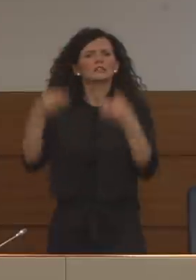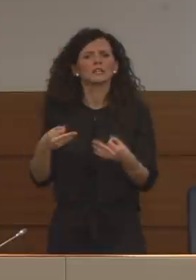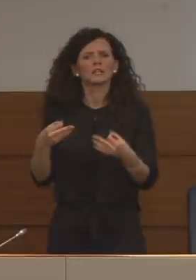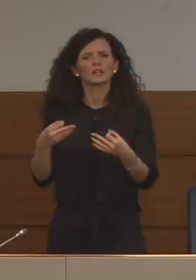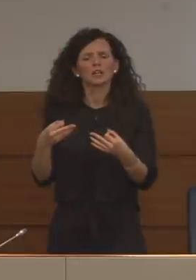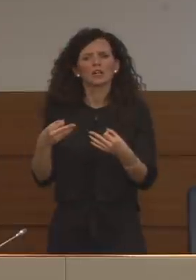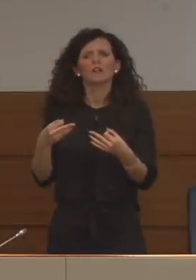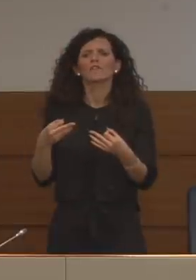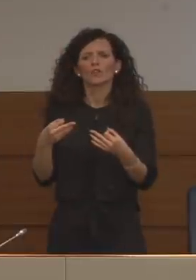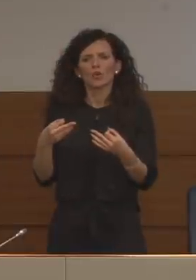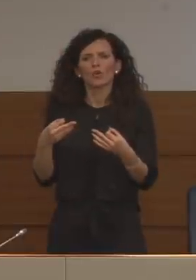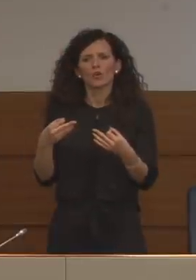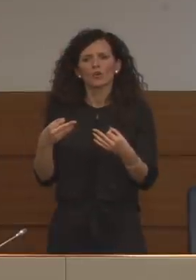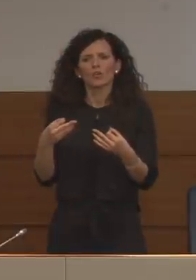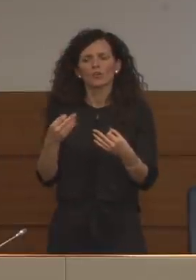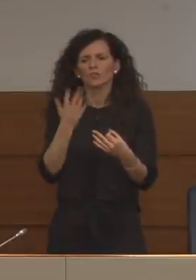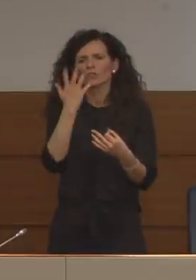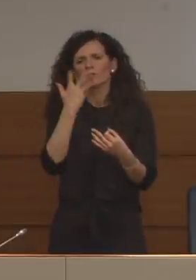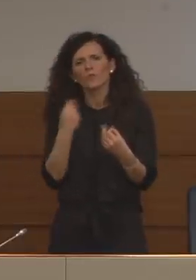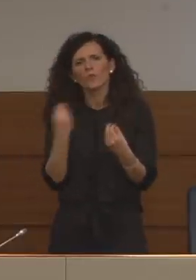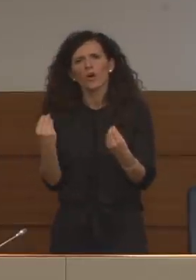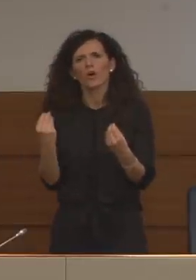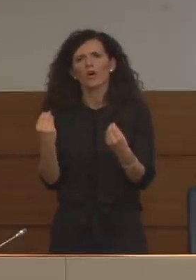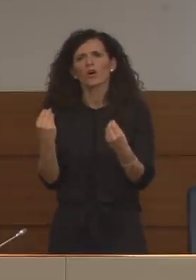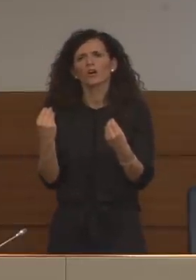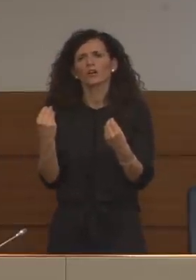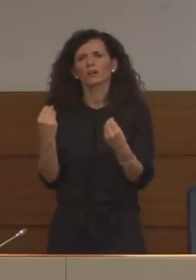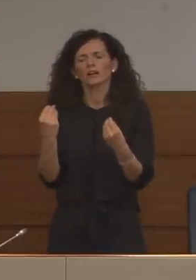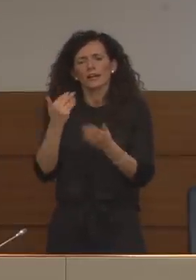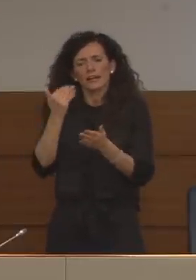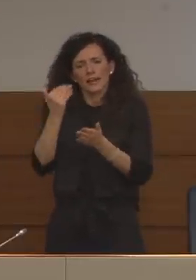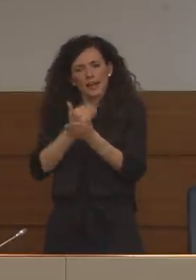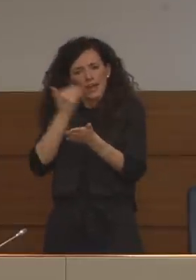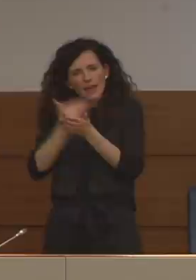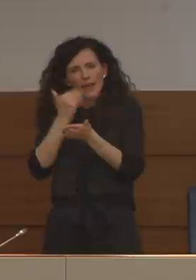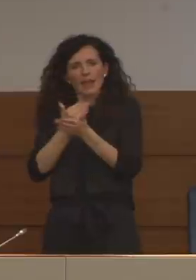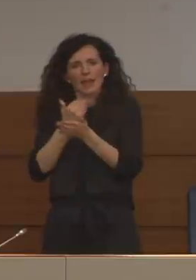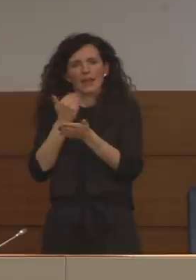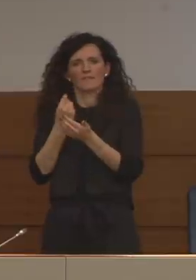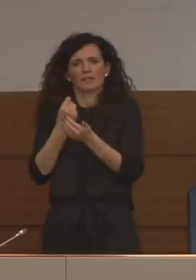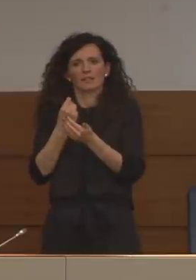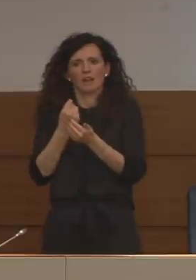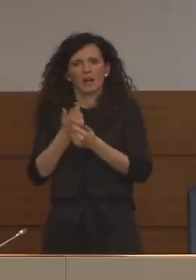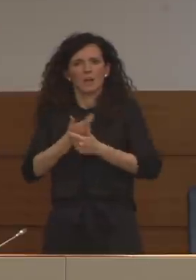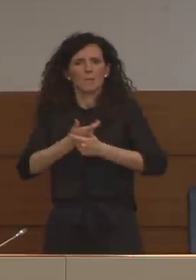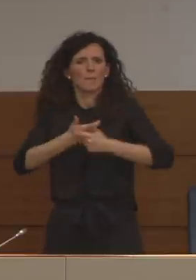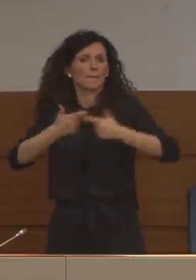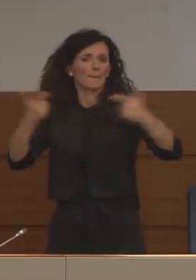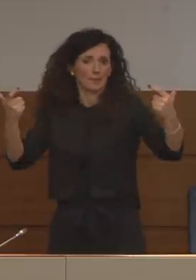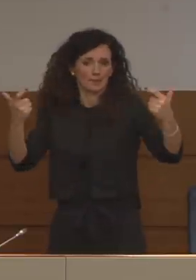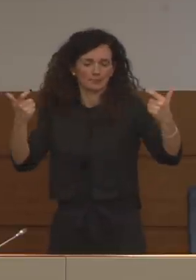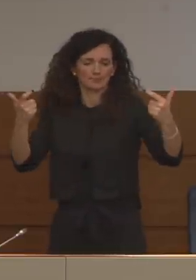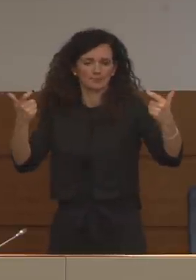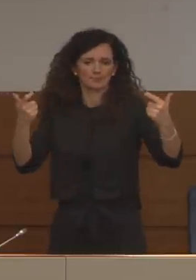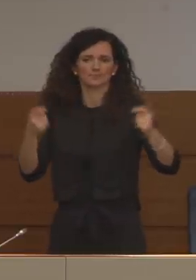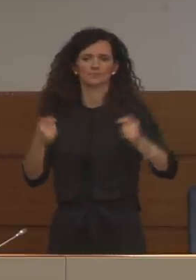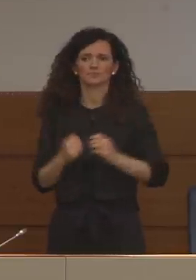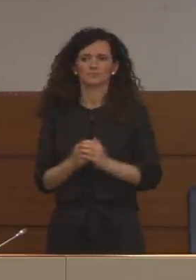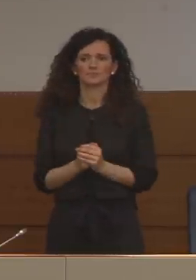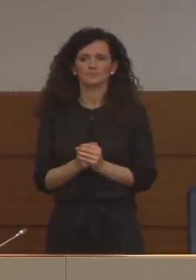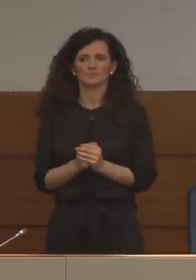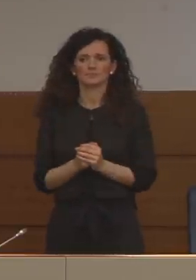andare a prevenire questa grande ondata quindi lo scenario